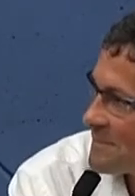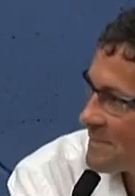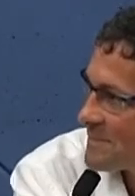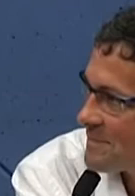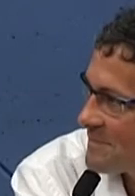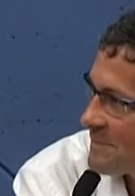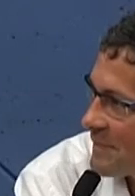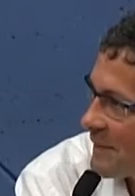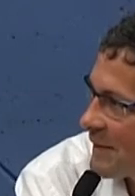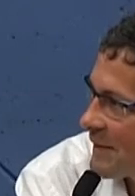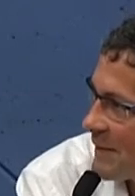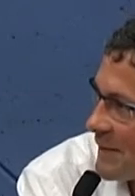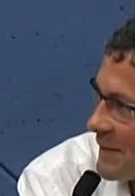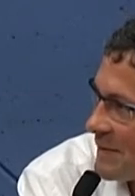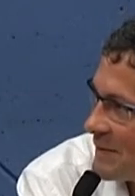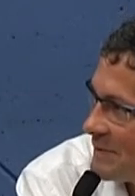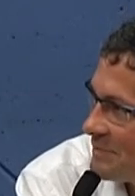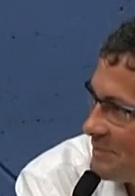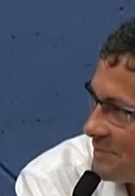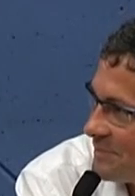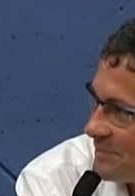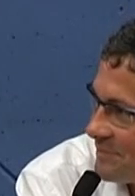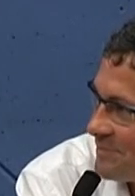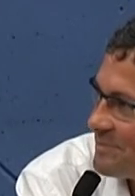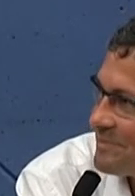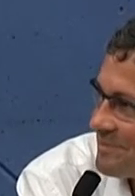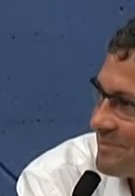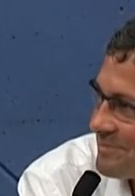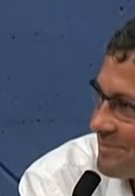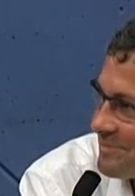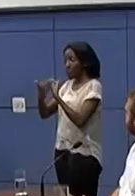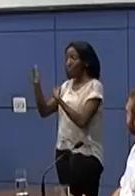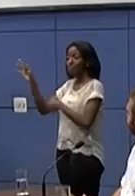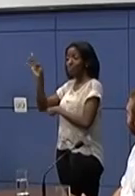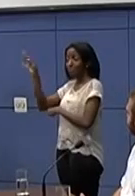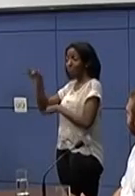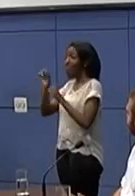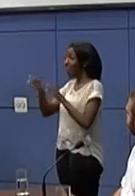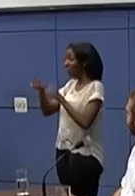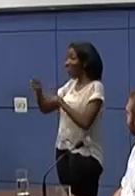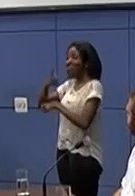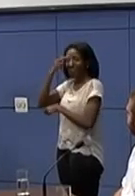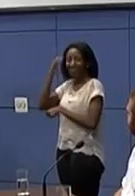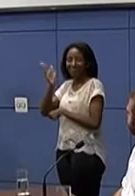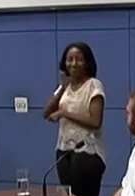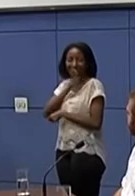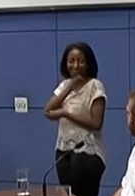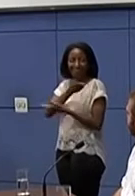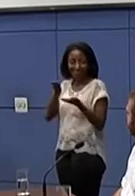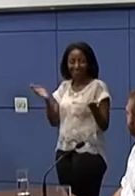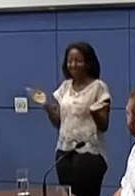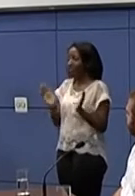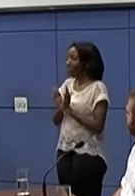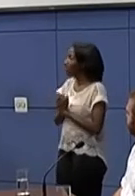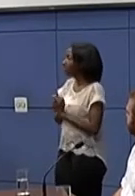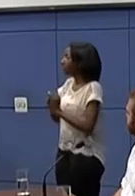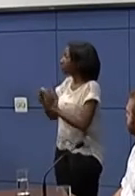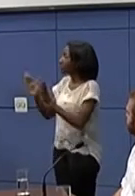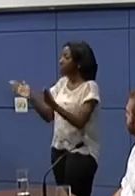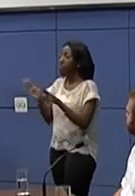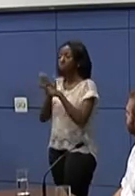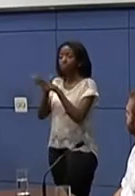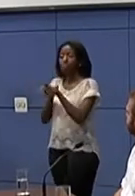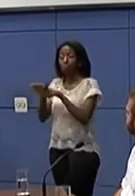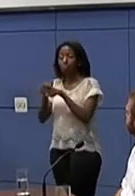Bom, meu nome é Regina, trabalho na Unicamp, na Faculdade de Educação. A boa parte das pessoas me conhecem. Eu presto assessoria